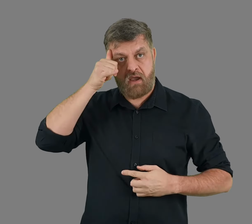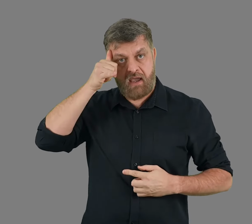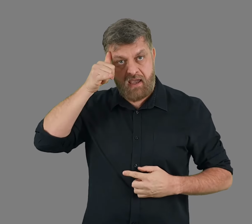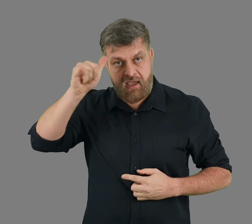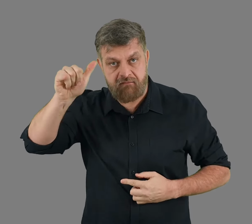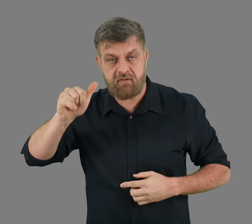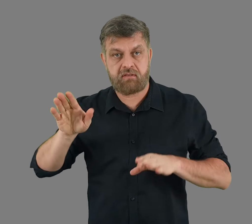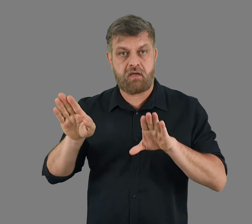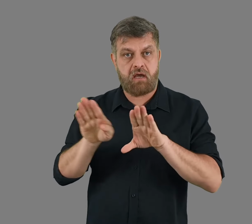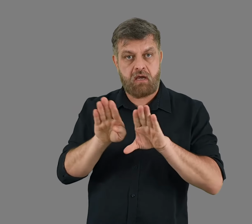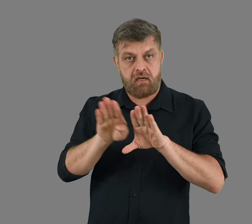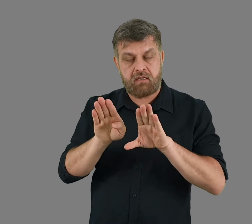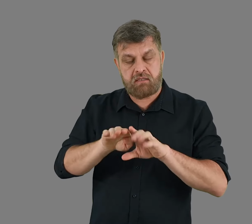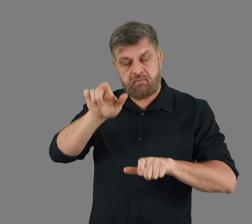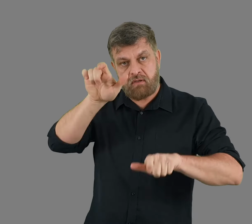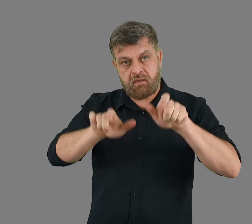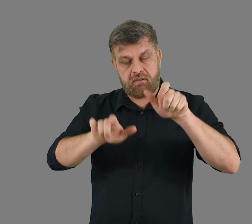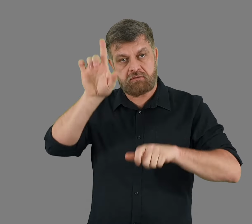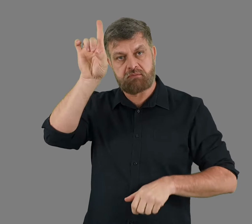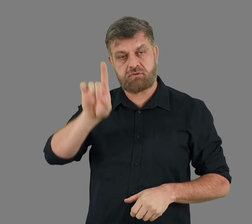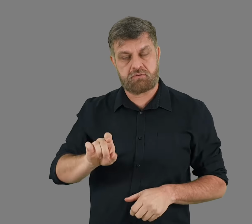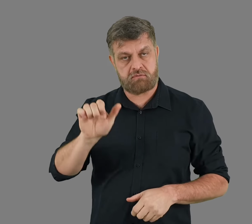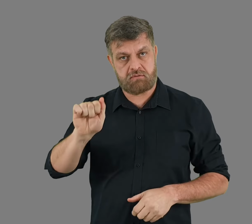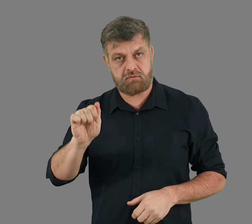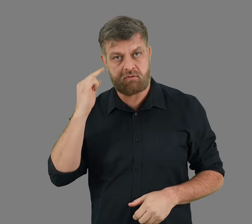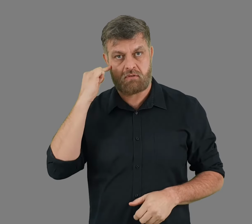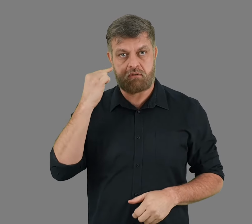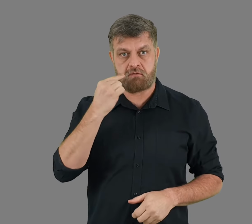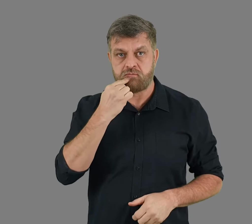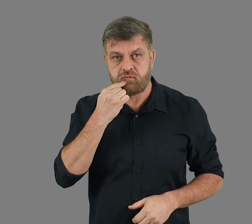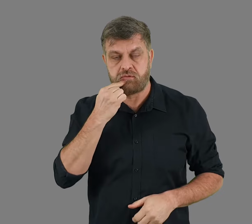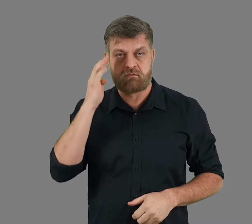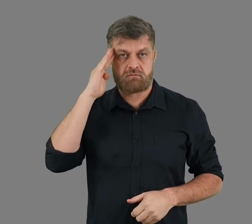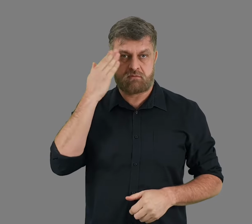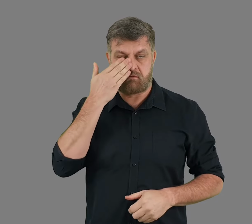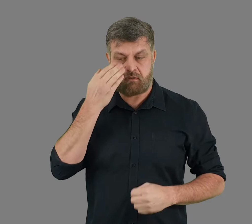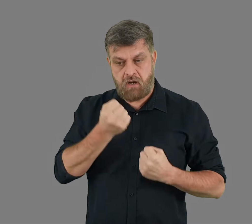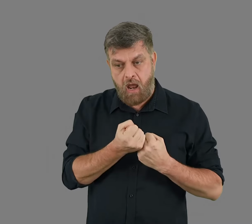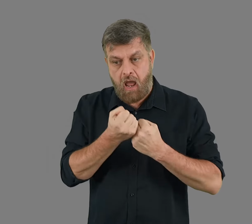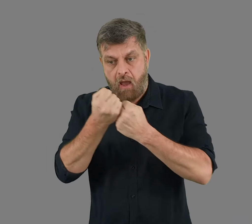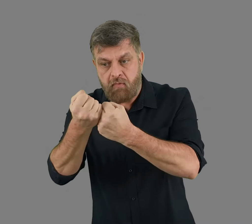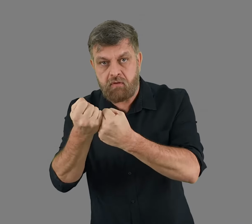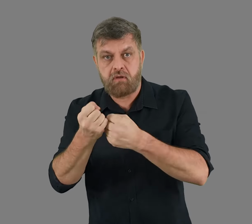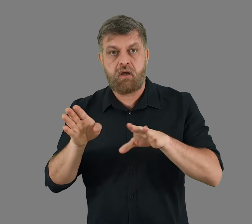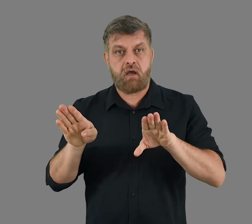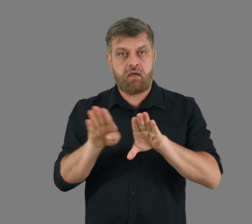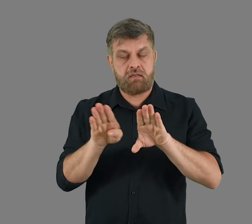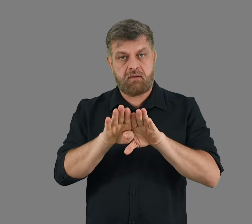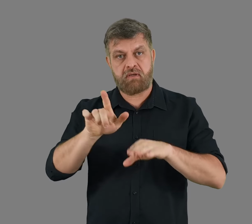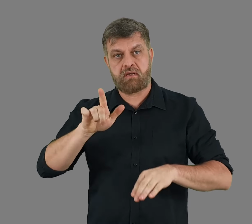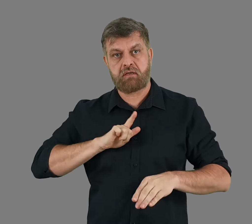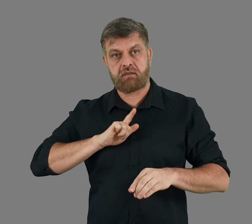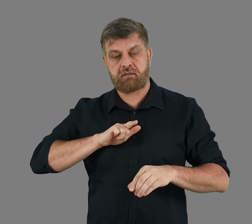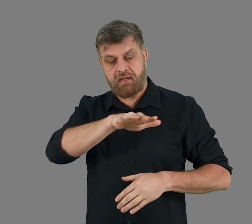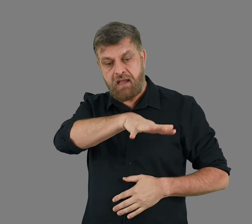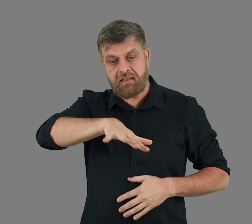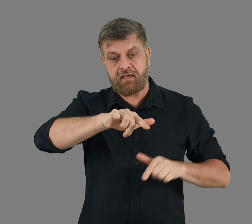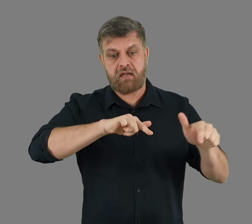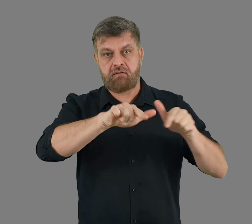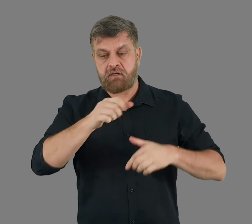com deficiência auditiva ou surdo-cegueiro, pugnando ainda para integrá-los no mercado de trabalho e na